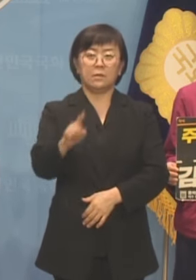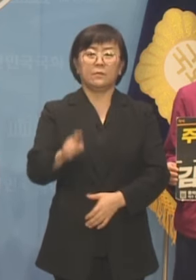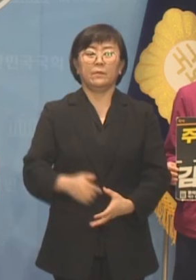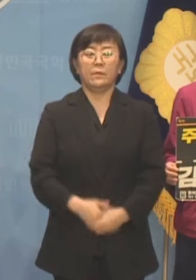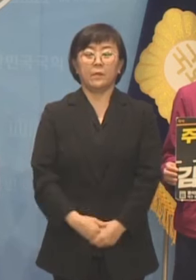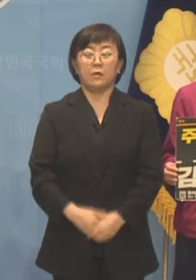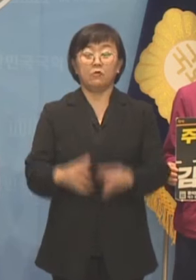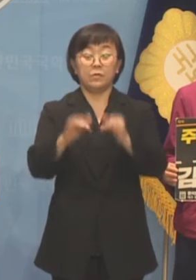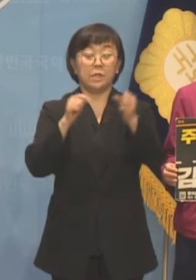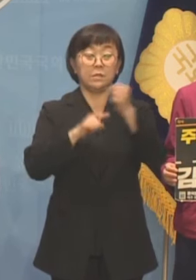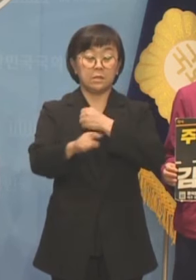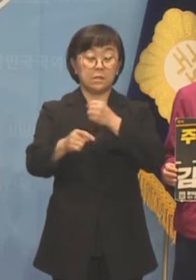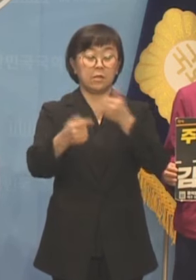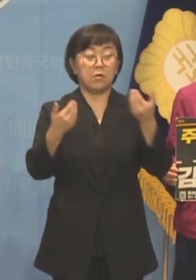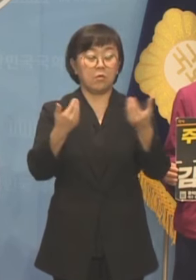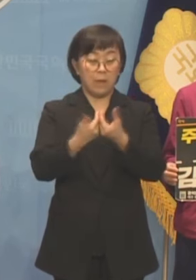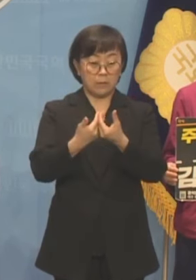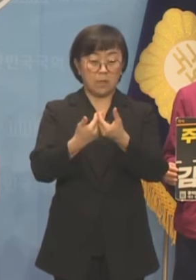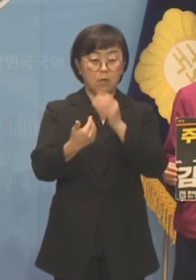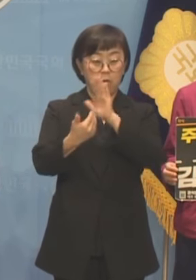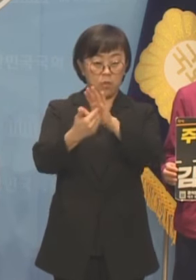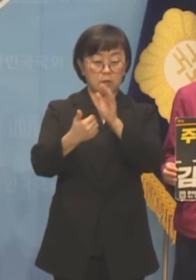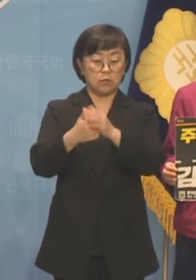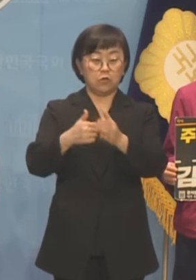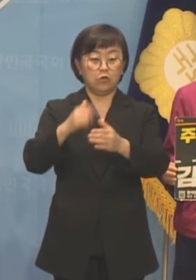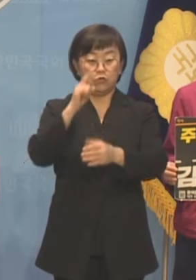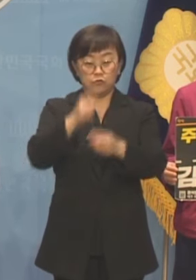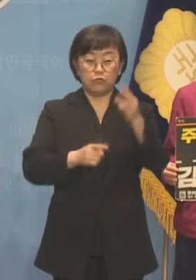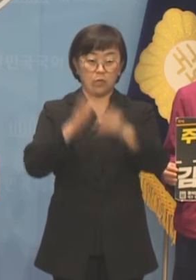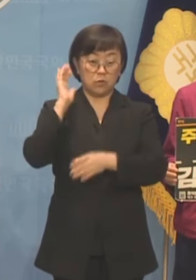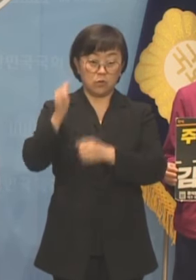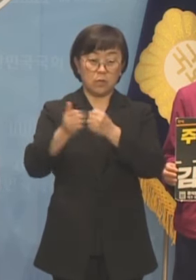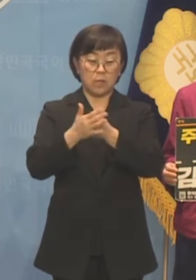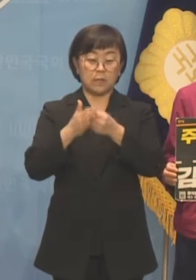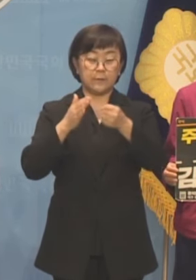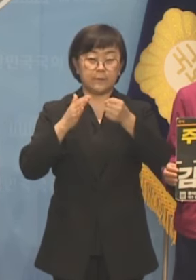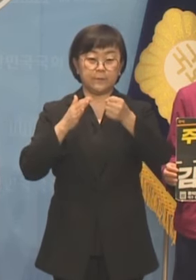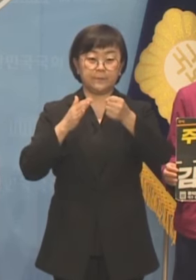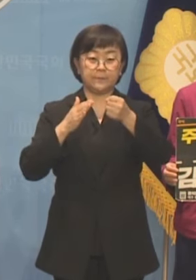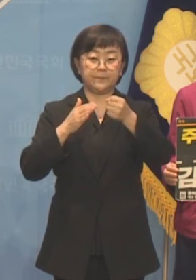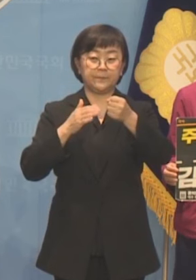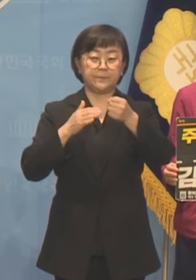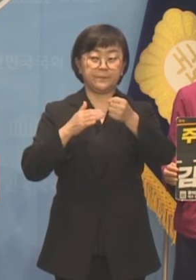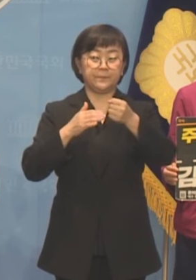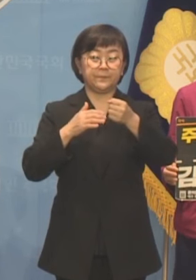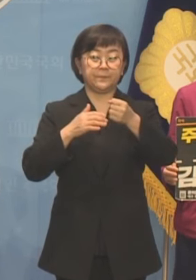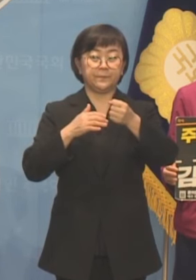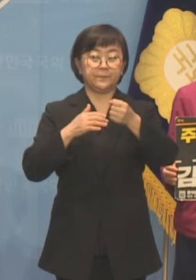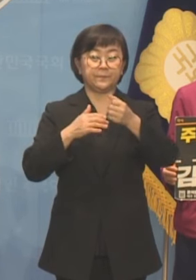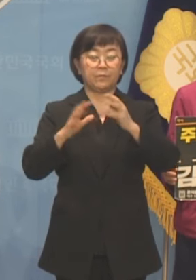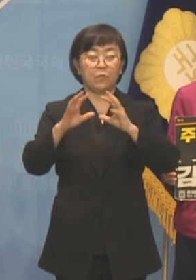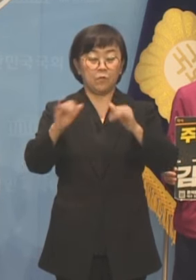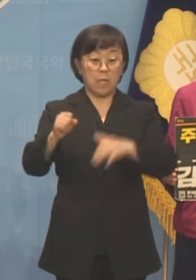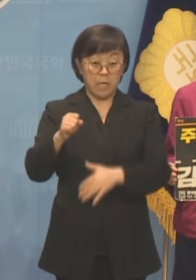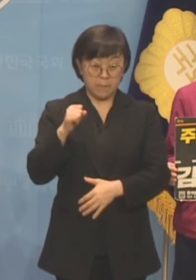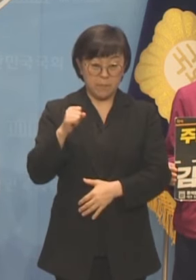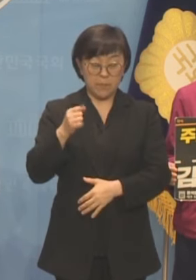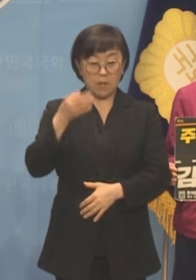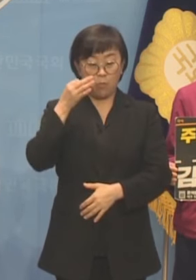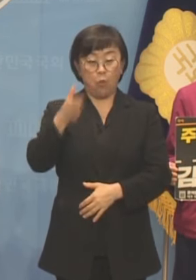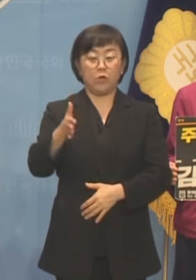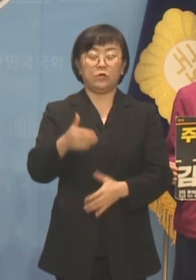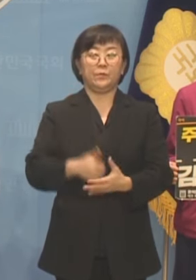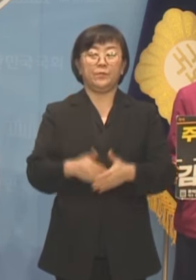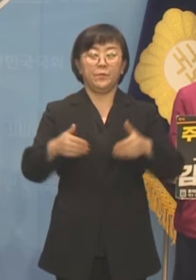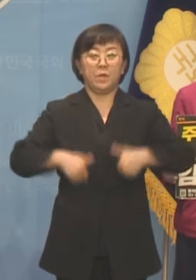특검이라는 뜻을 거하는 윤성열 대통령에게 그 국민의 힘을 보여줘야